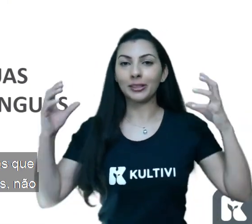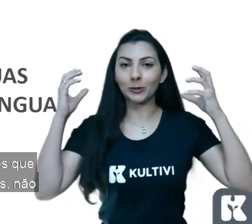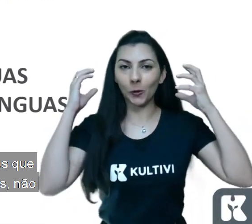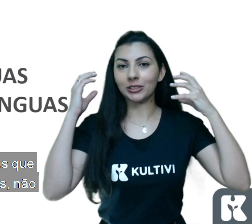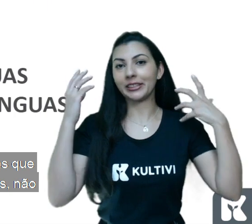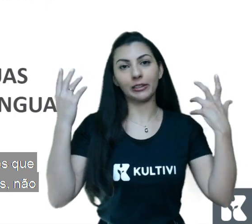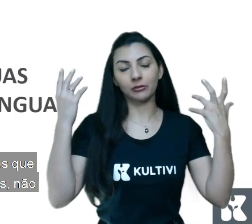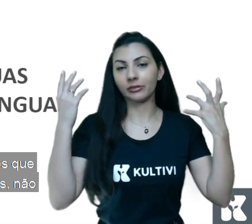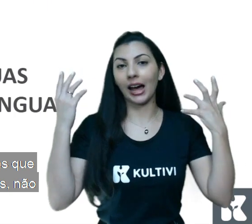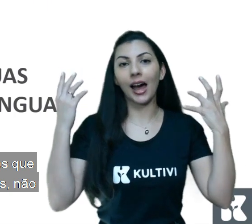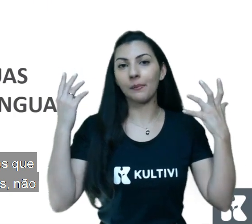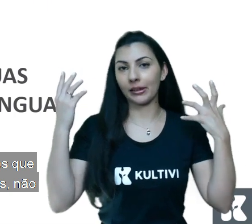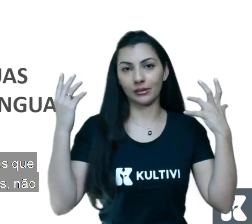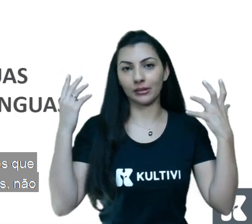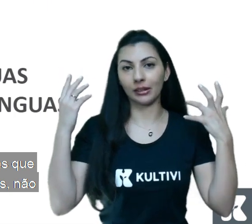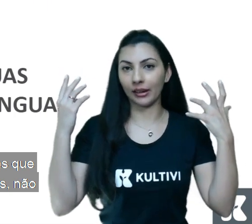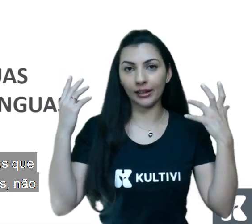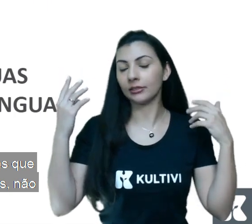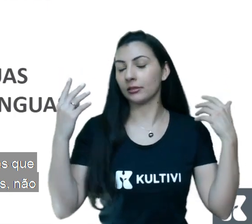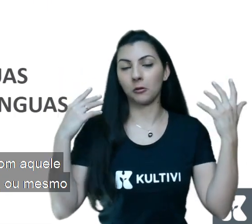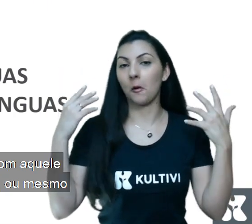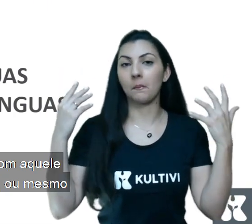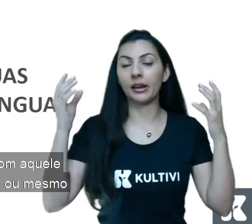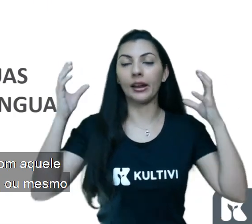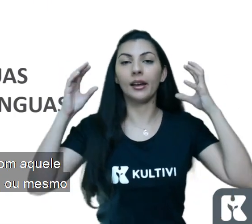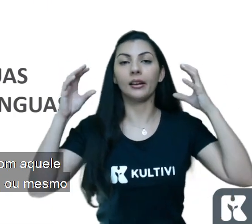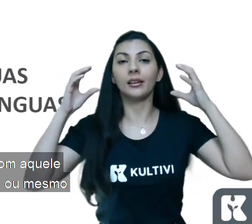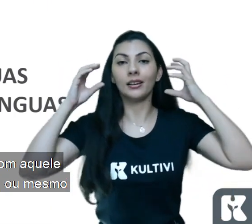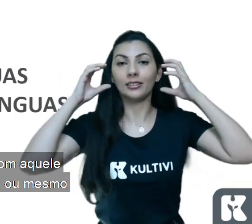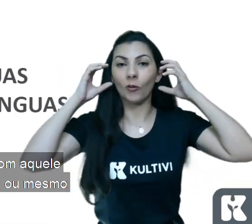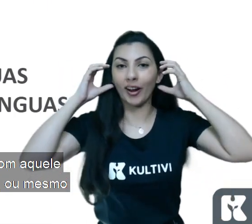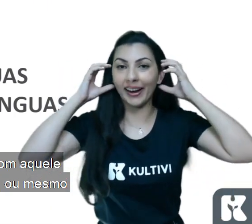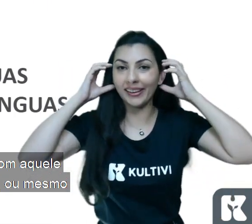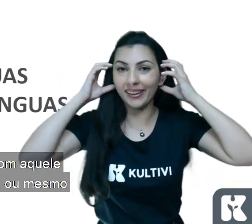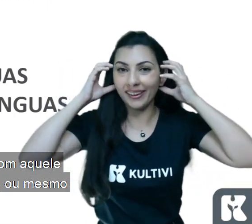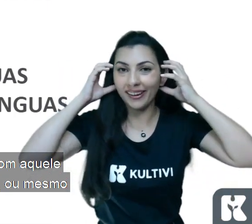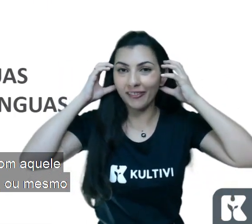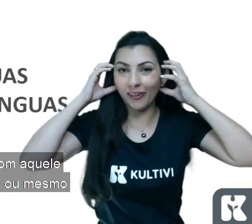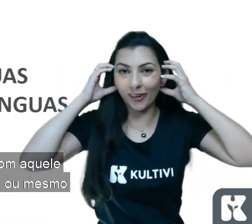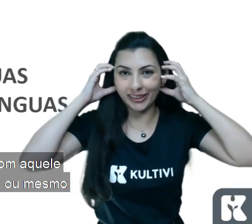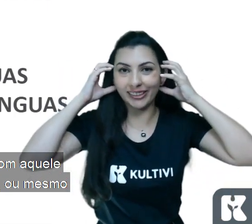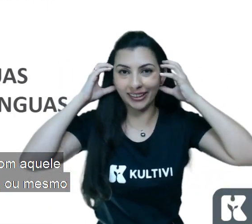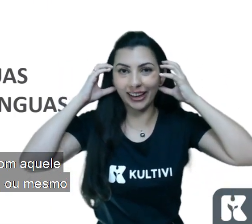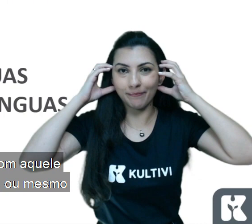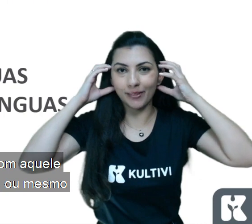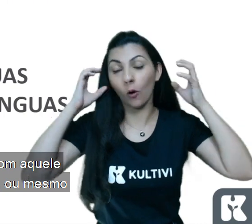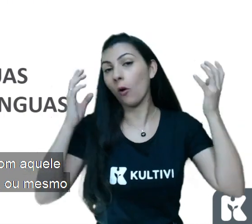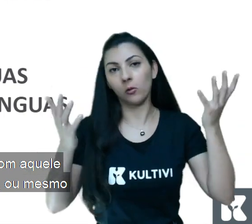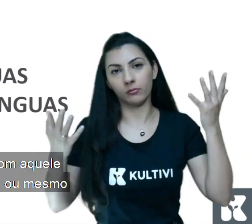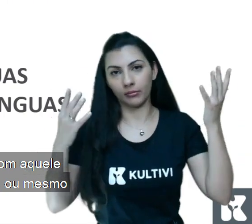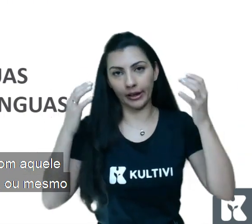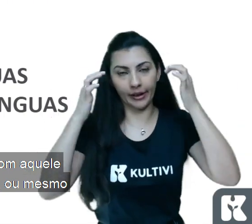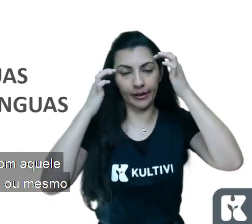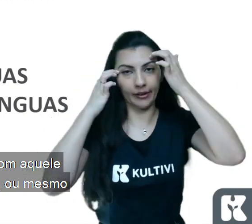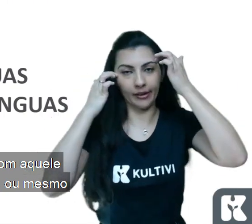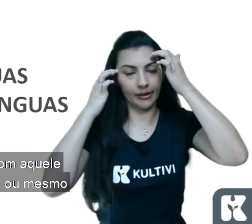as pessoas que não sabem inglês, não compreendem, estão com aquele fone, né?